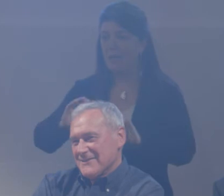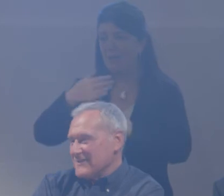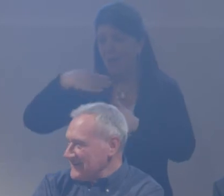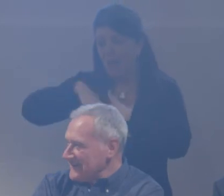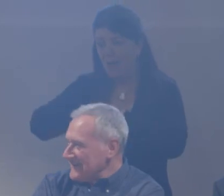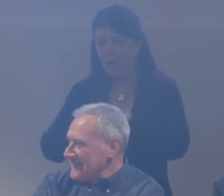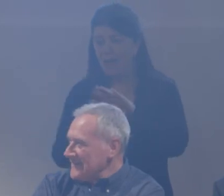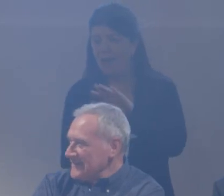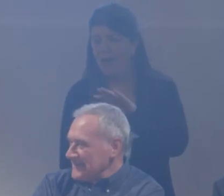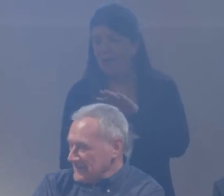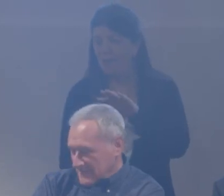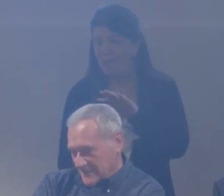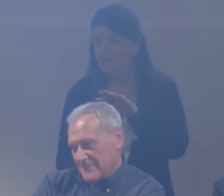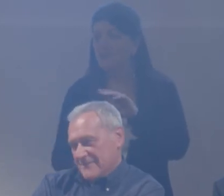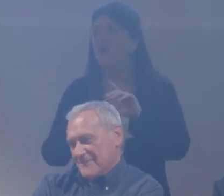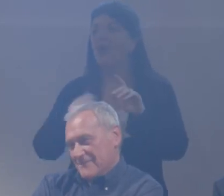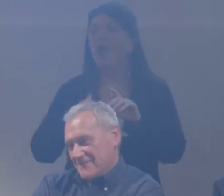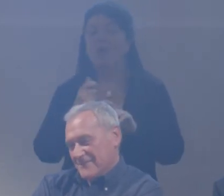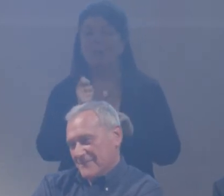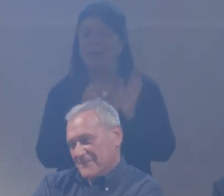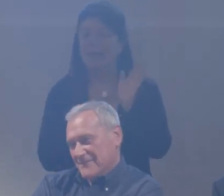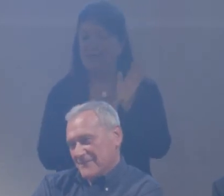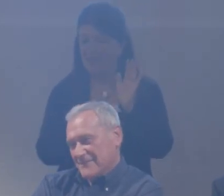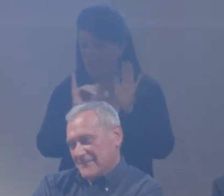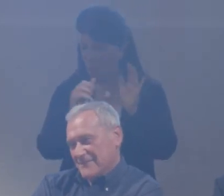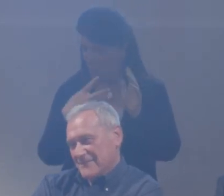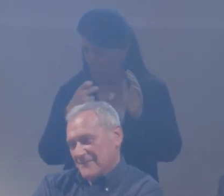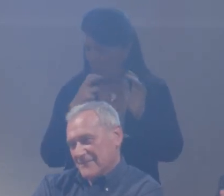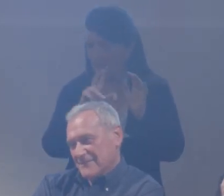senza pagare i diritti, perché ci sono delle cose,